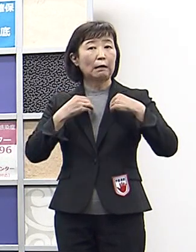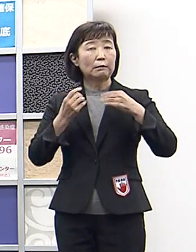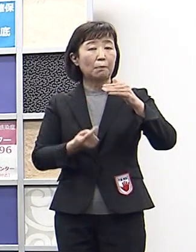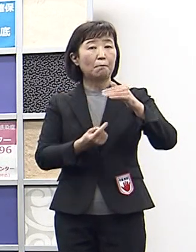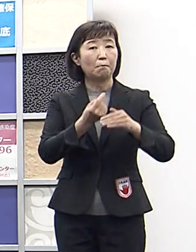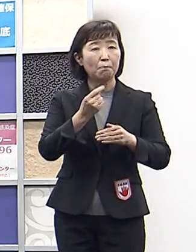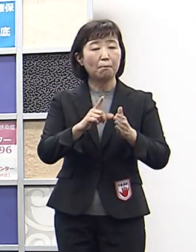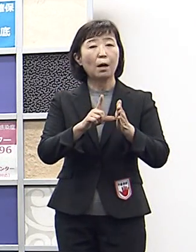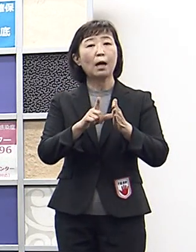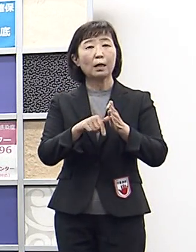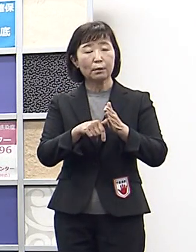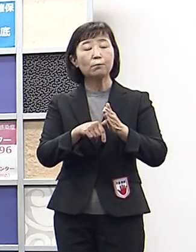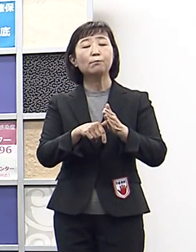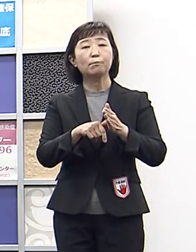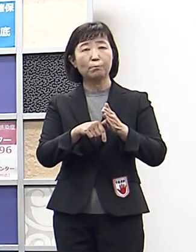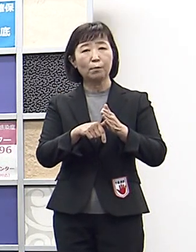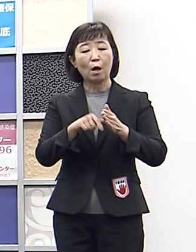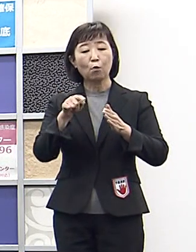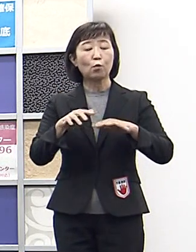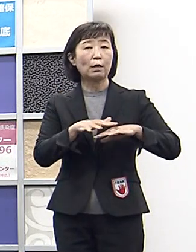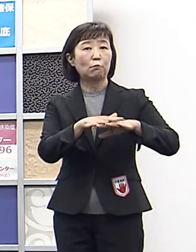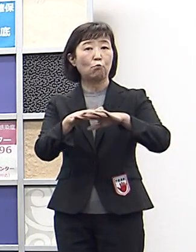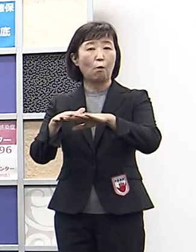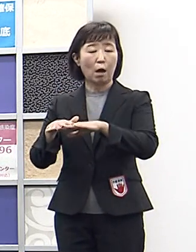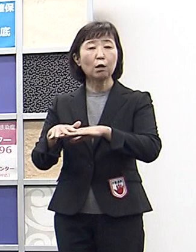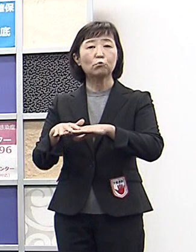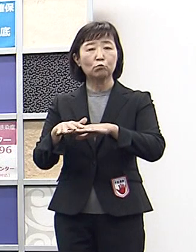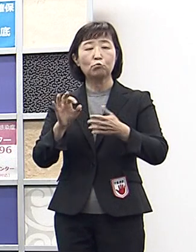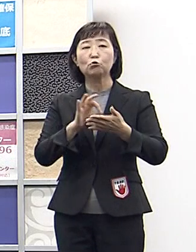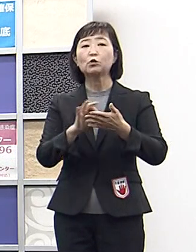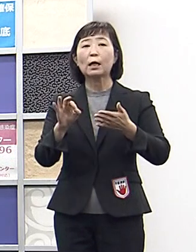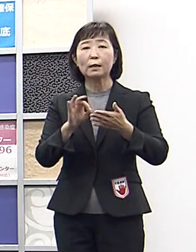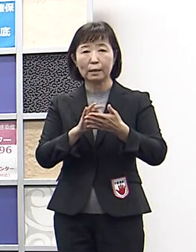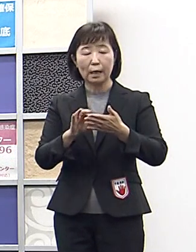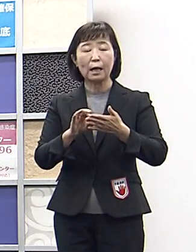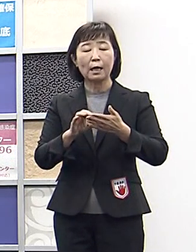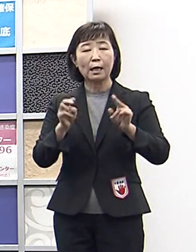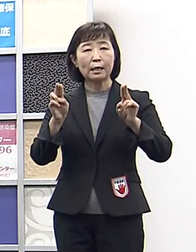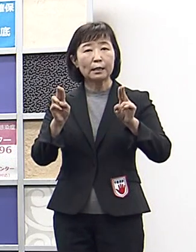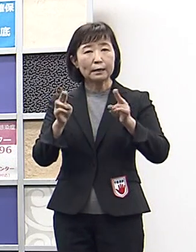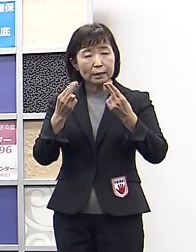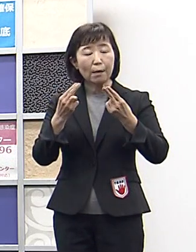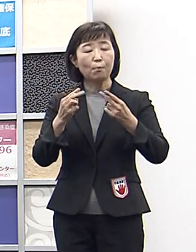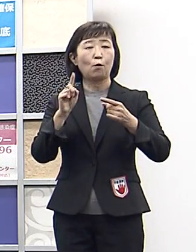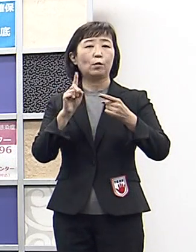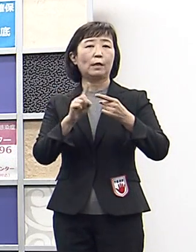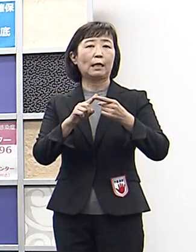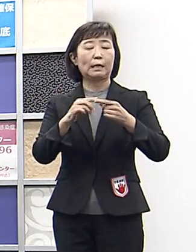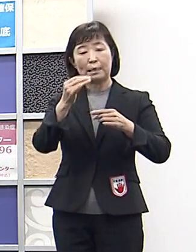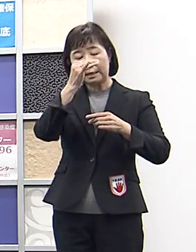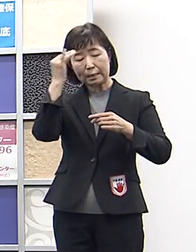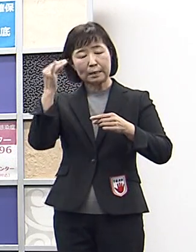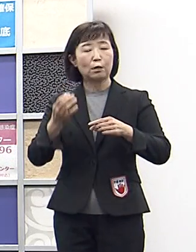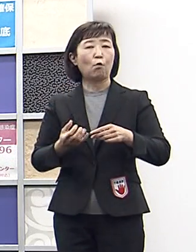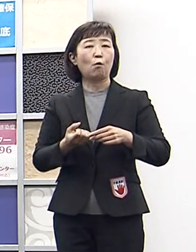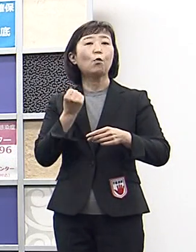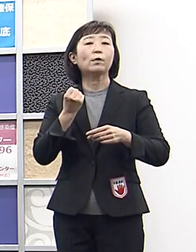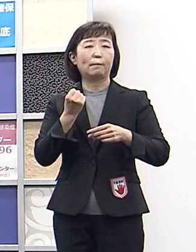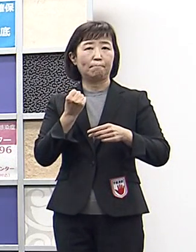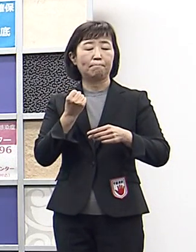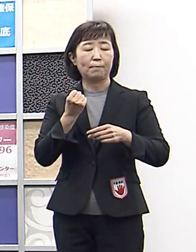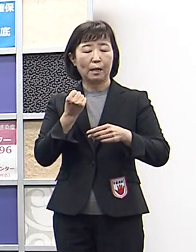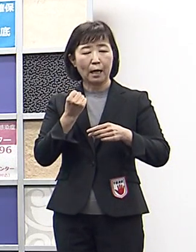有事の際にはこのネットワークを生かして県のCDCの専門的知見を瞬時に行き渡らせそして